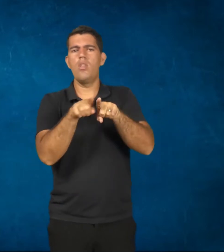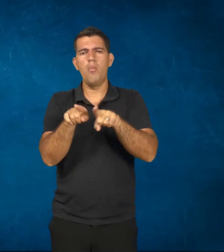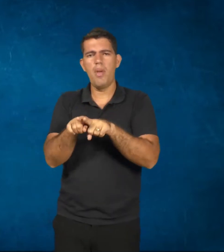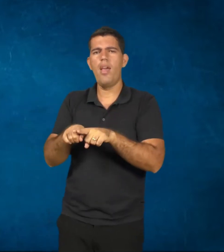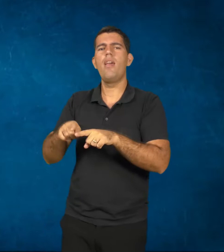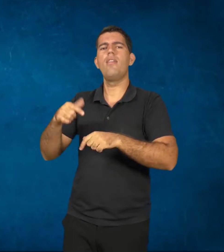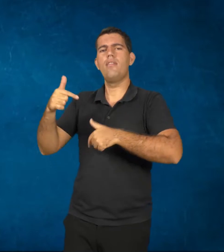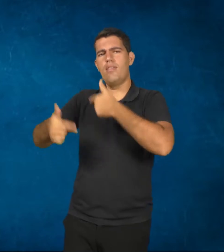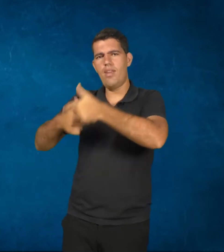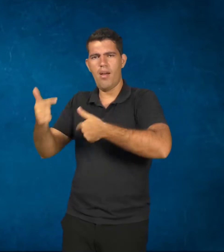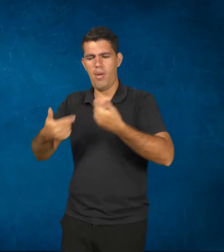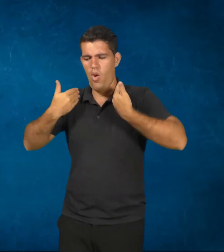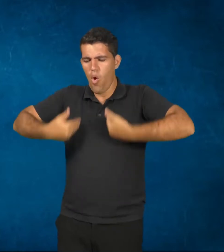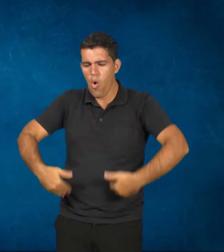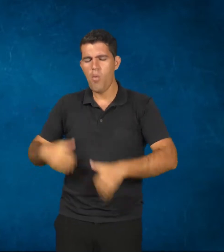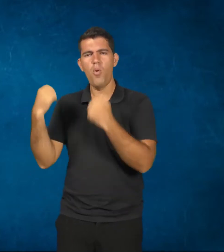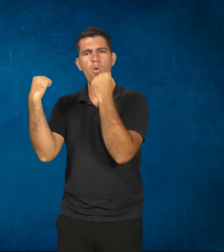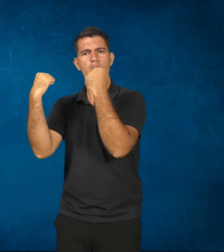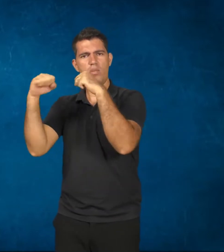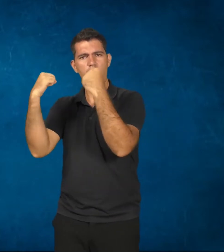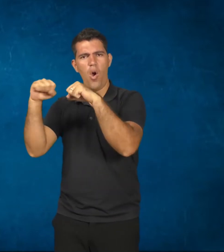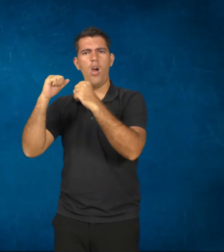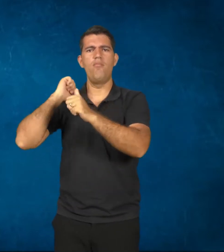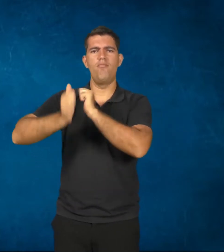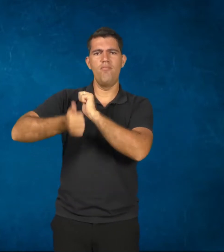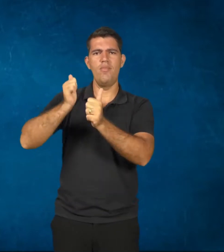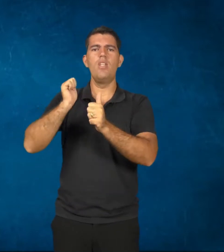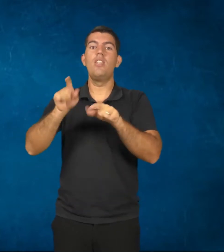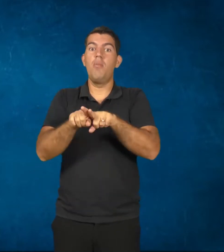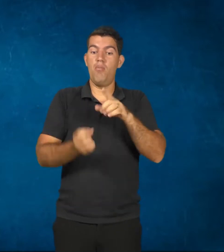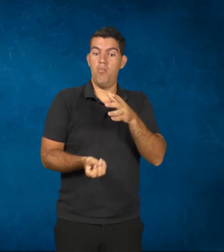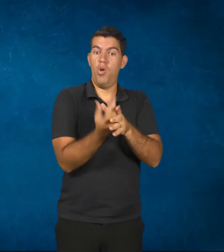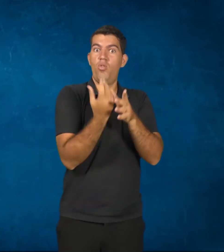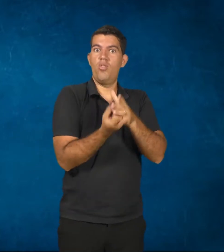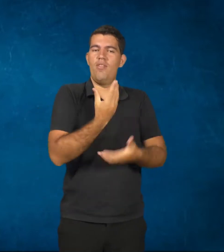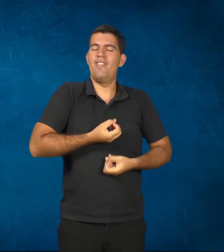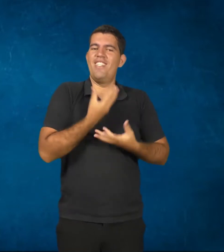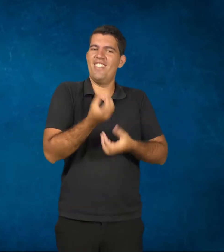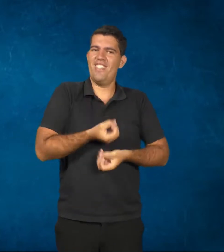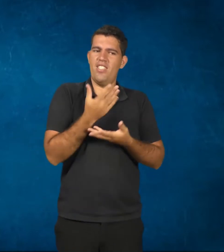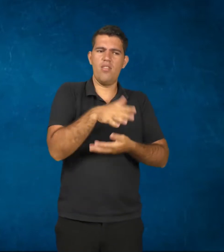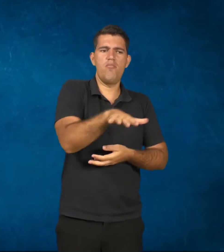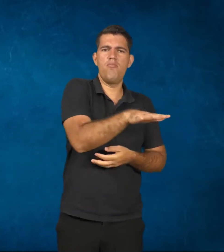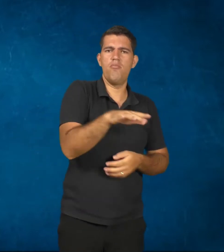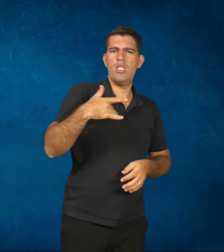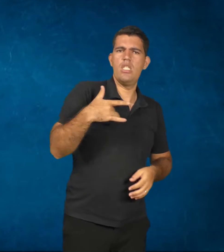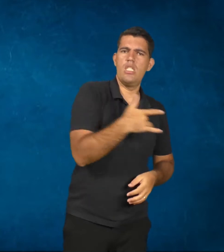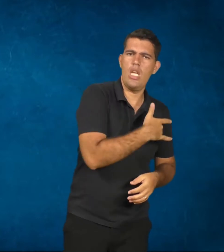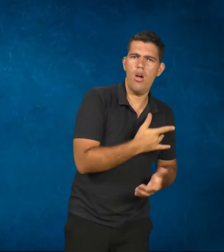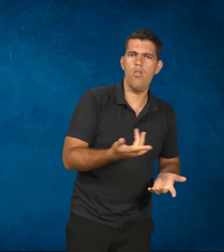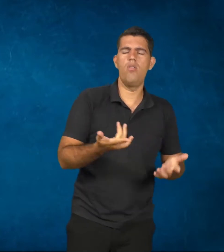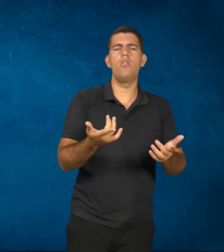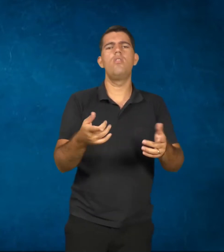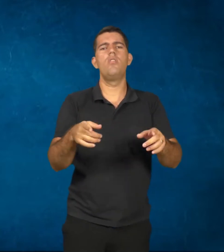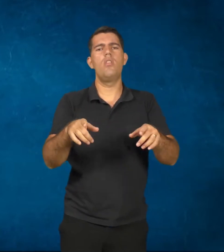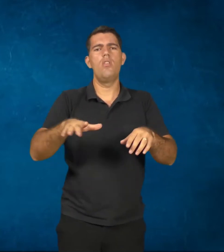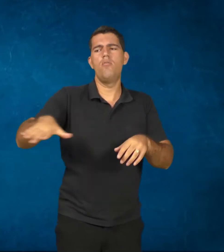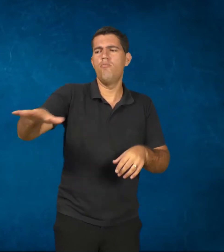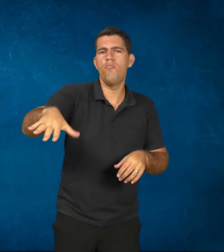atividades desportivas e corporais, à produção artística, ao campo da saúde, às formas diversas de exercício